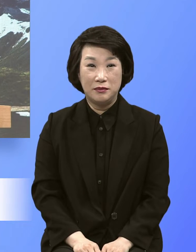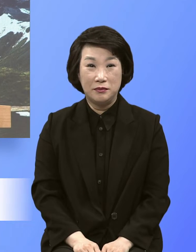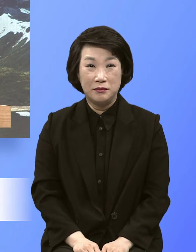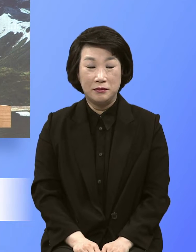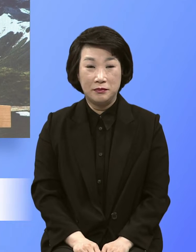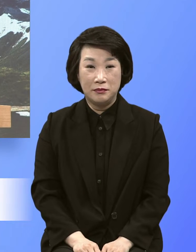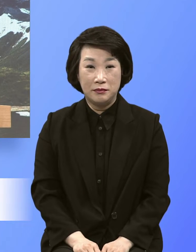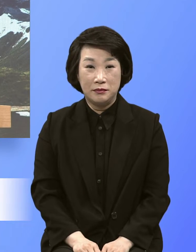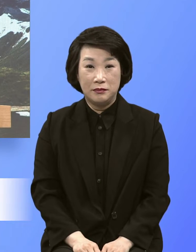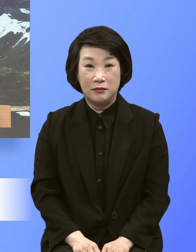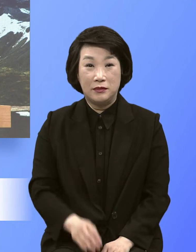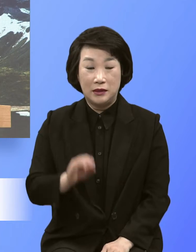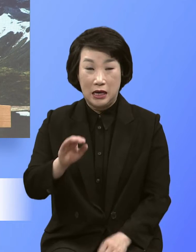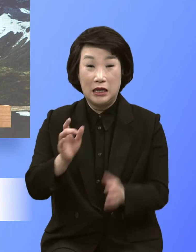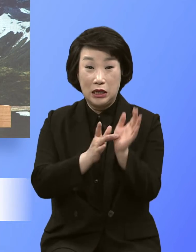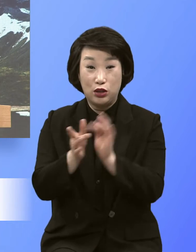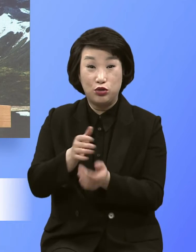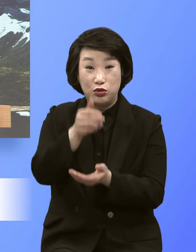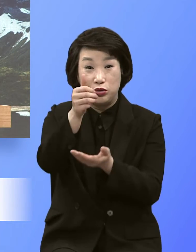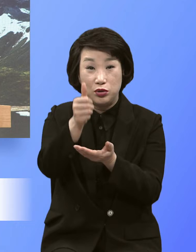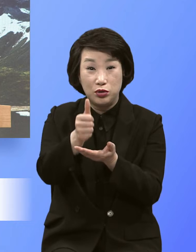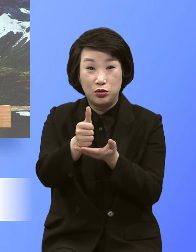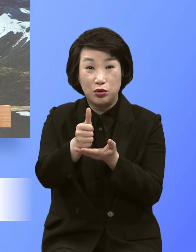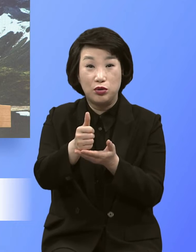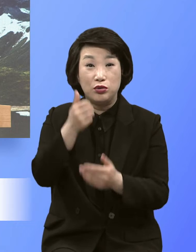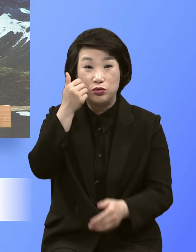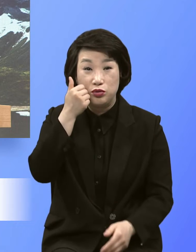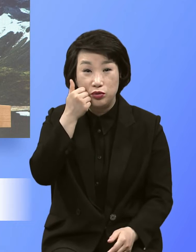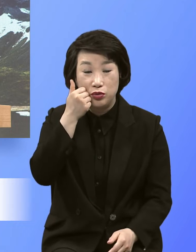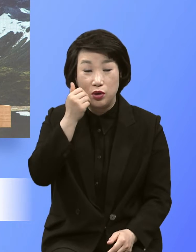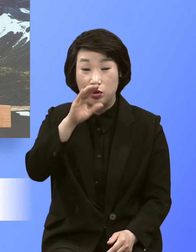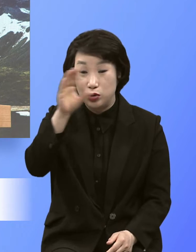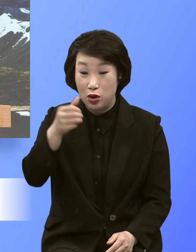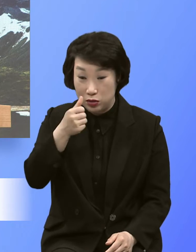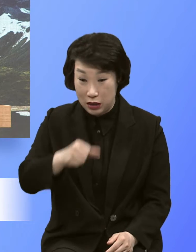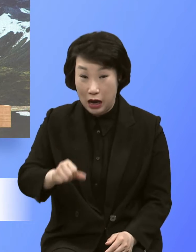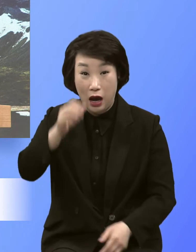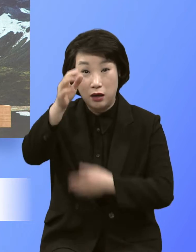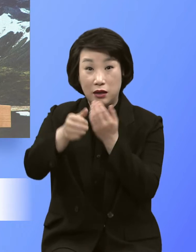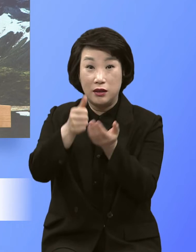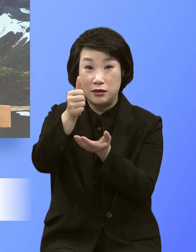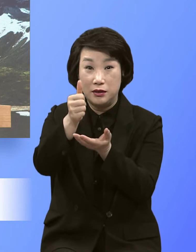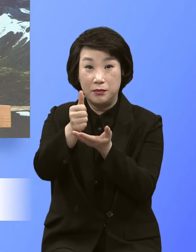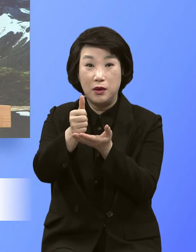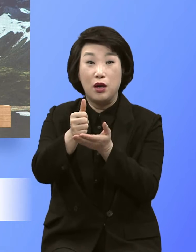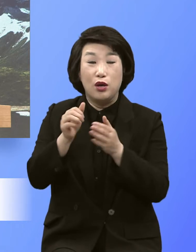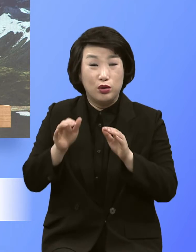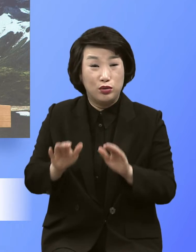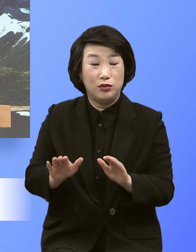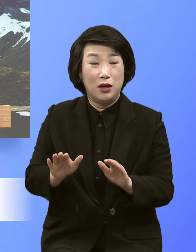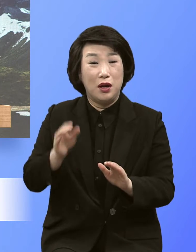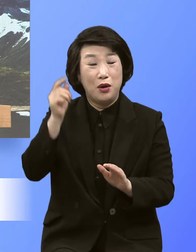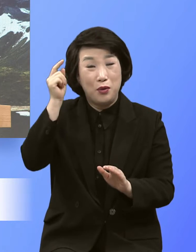예, 보세요. 예수 그리스도는 성자 하나님이신데도